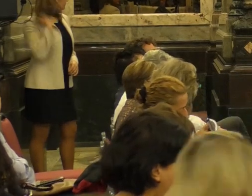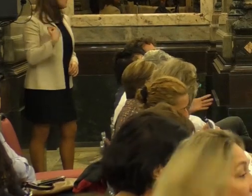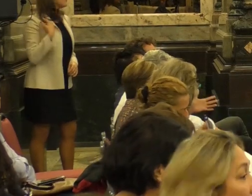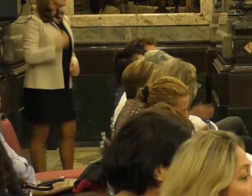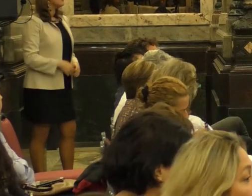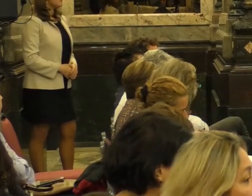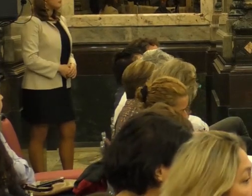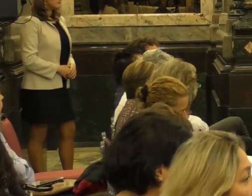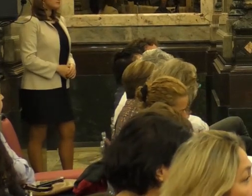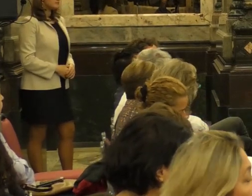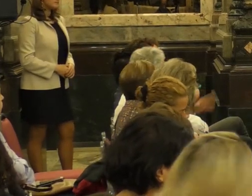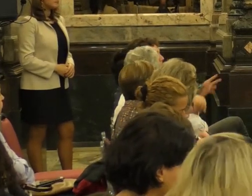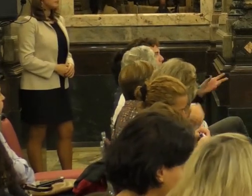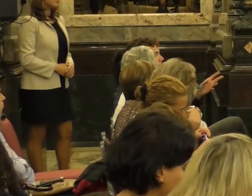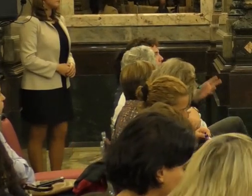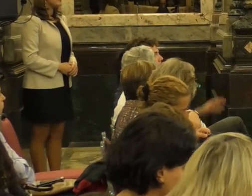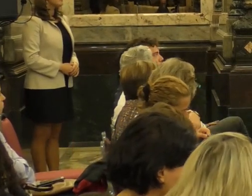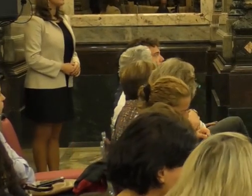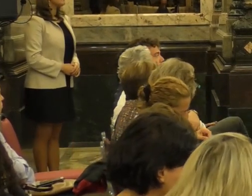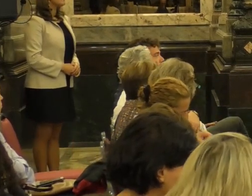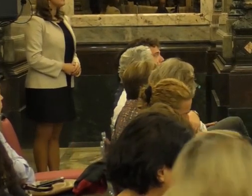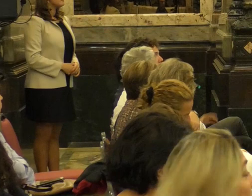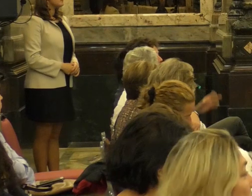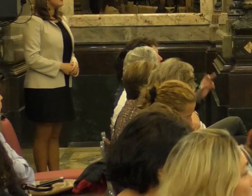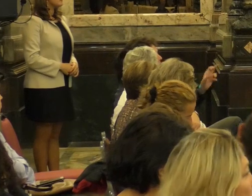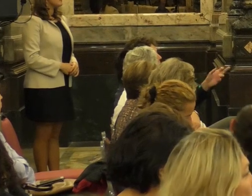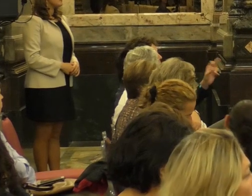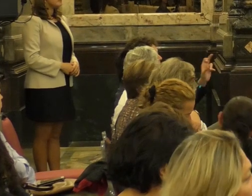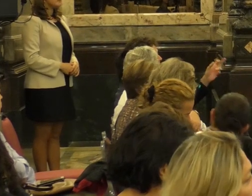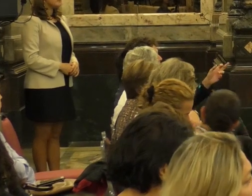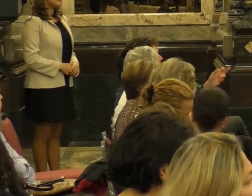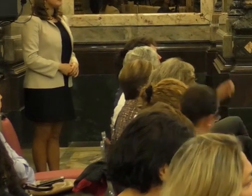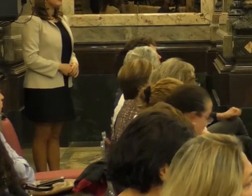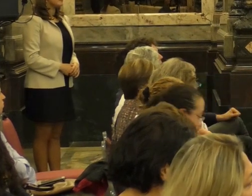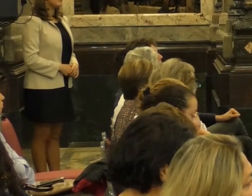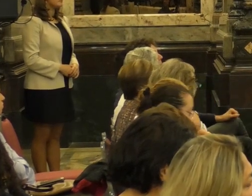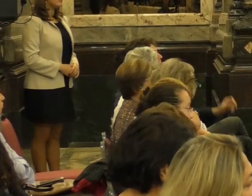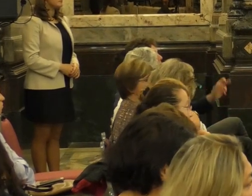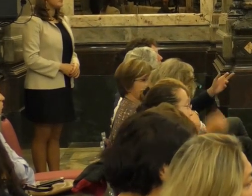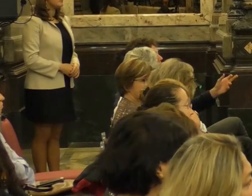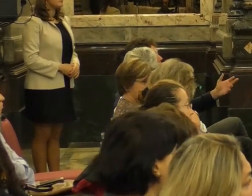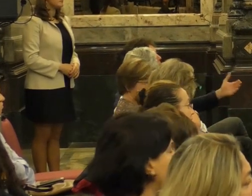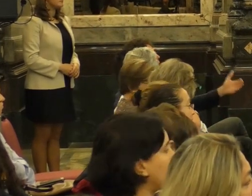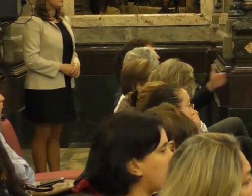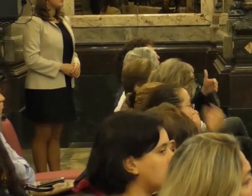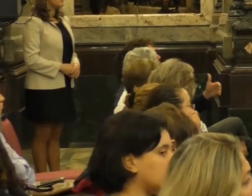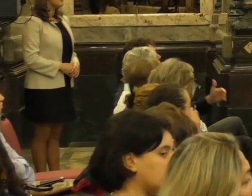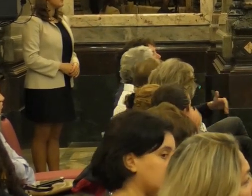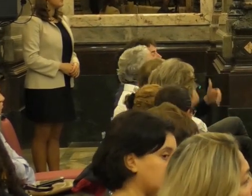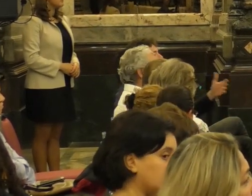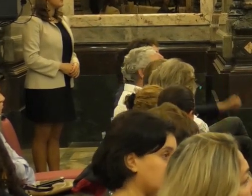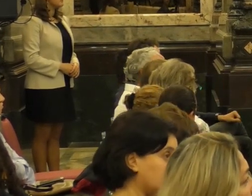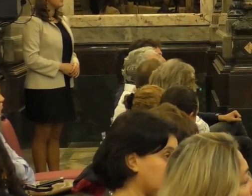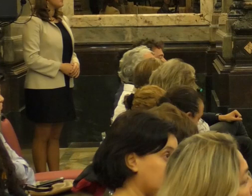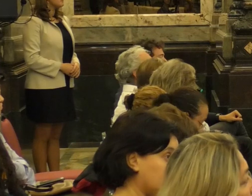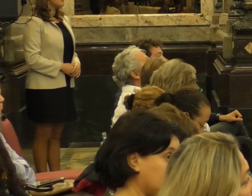psicología. Estoy a cargo de un proyecto europeo de Horizon 2020 que tiene que ver con las redes científicas biregionales entre Latinoamérica